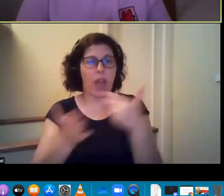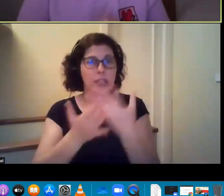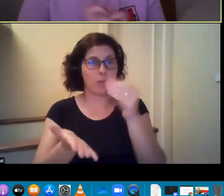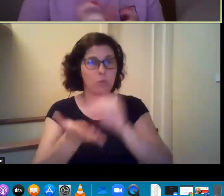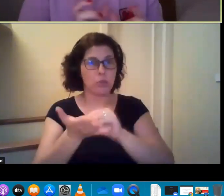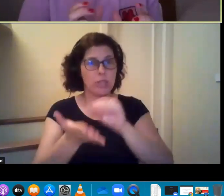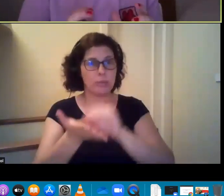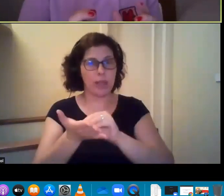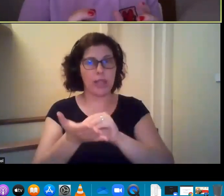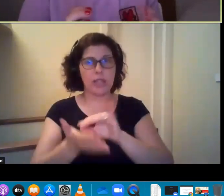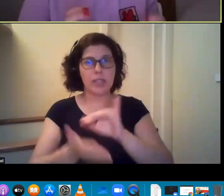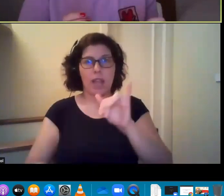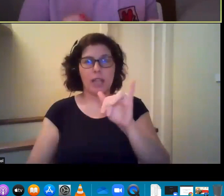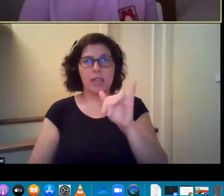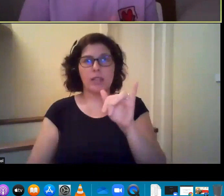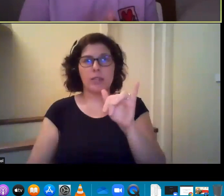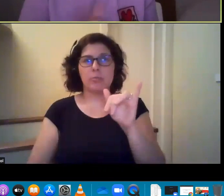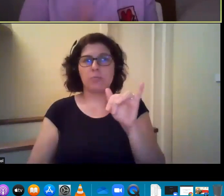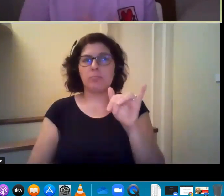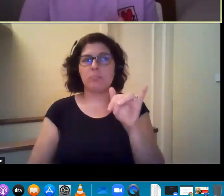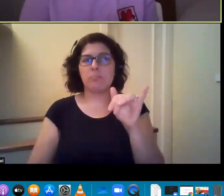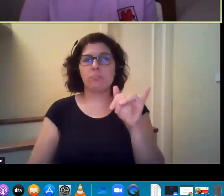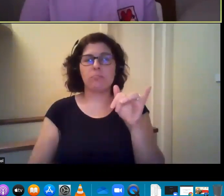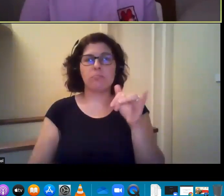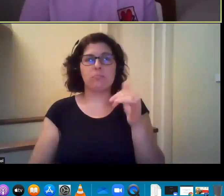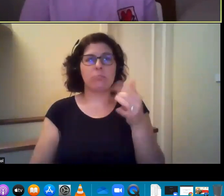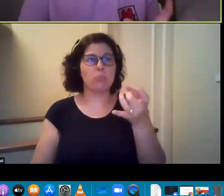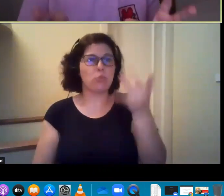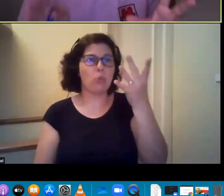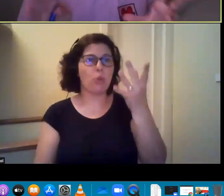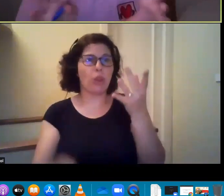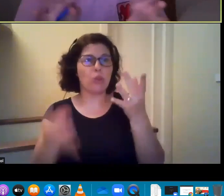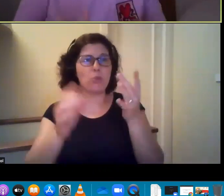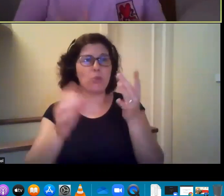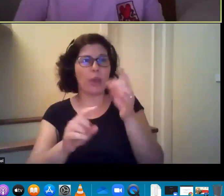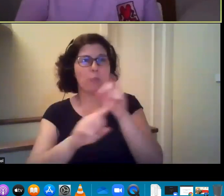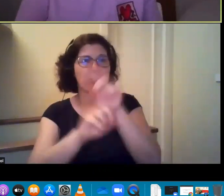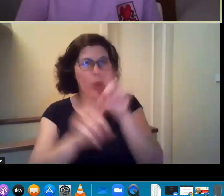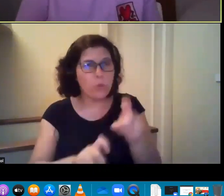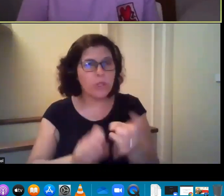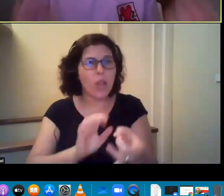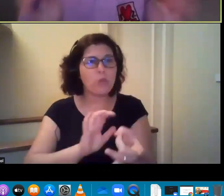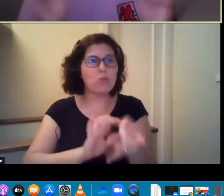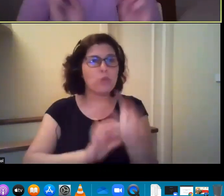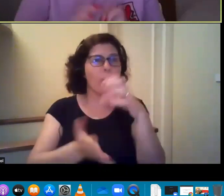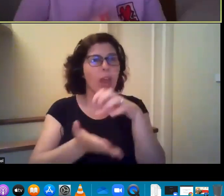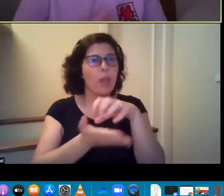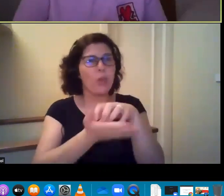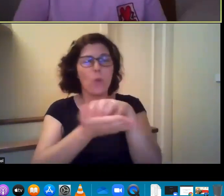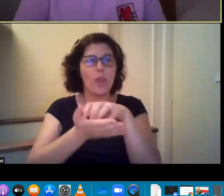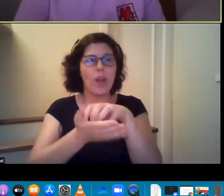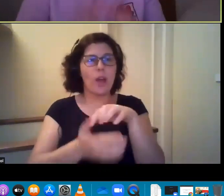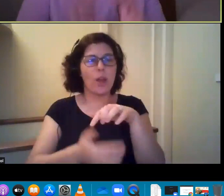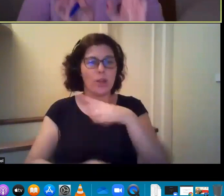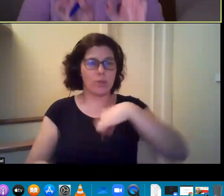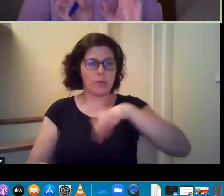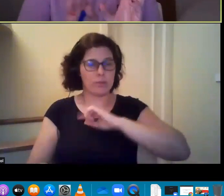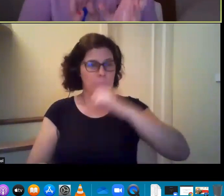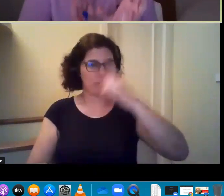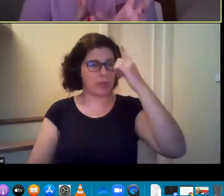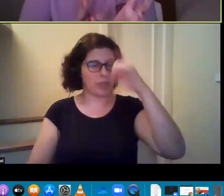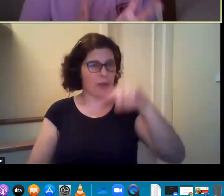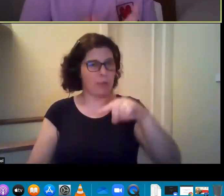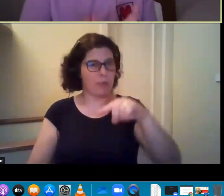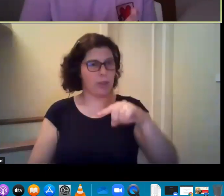anteriormente, muchas preguntas, mucha incertidumbre, que sepamos poner orden, que sepamos poner calma,